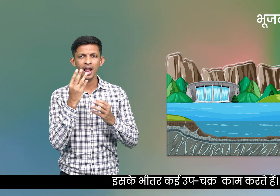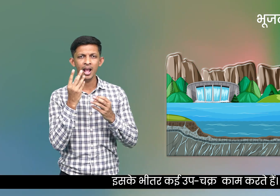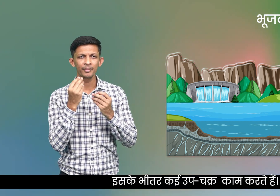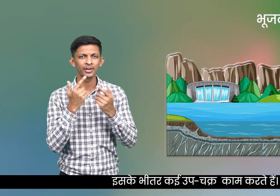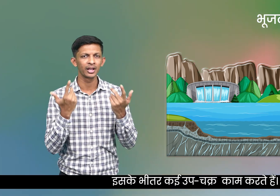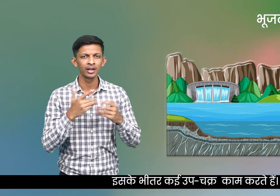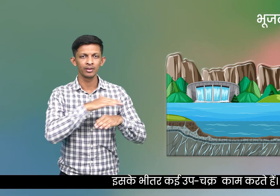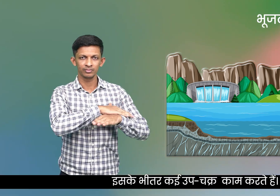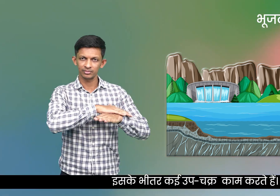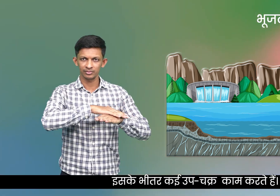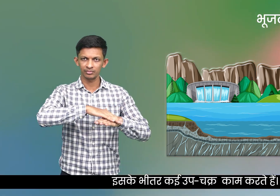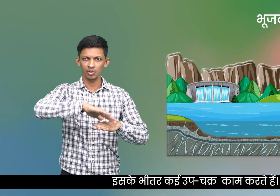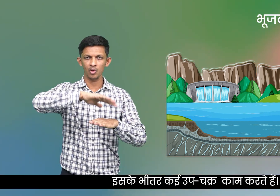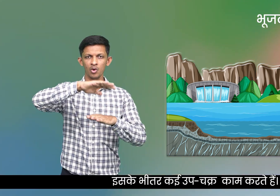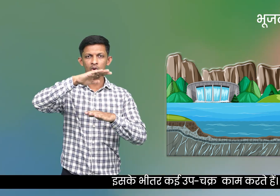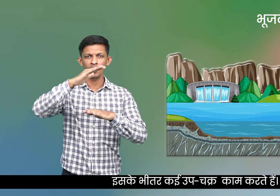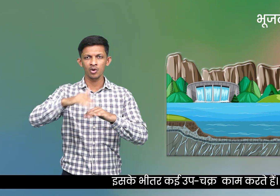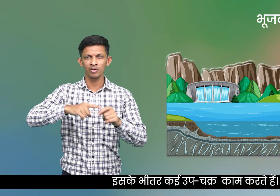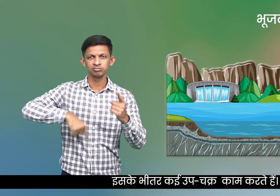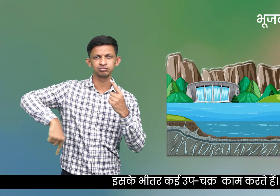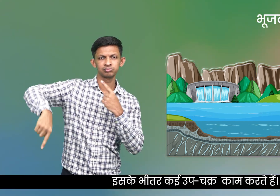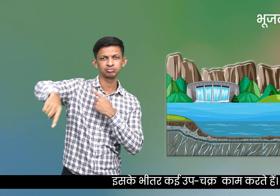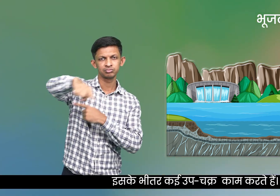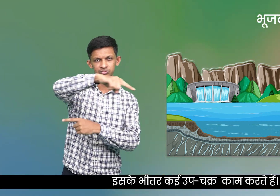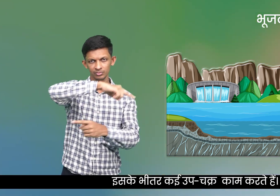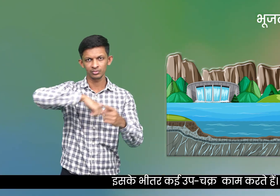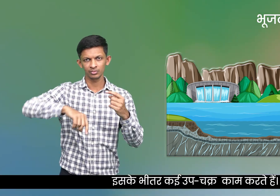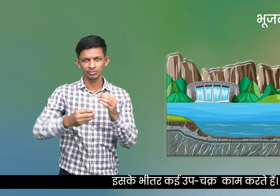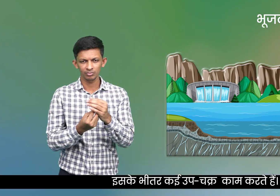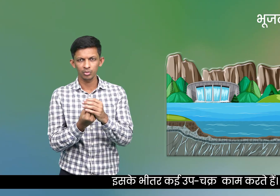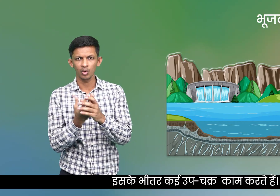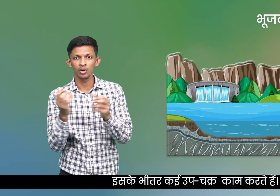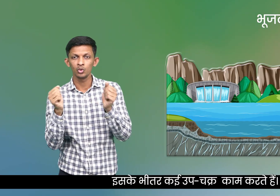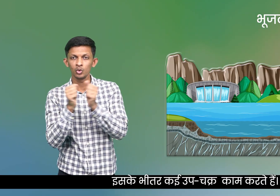इसके भीतर कई उपचक्र काम करते हैं।